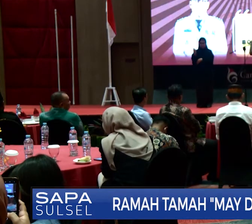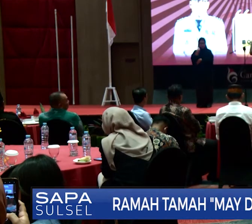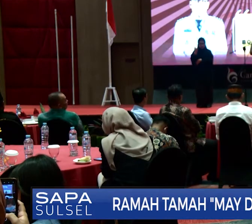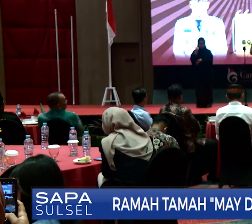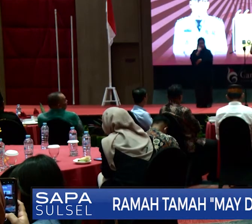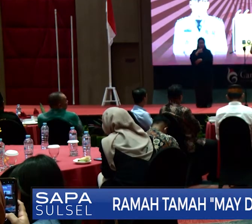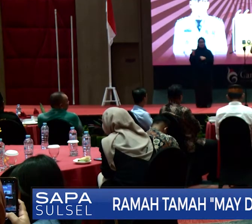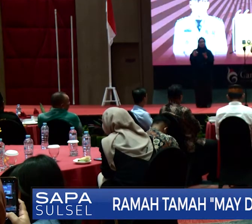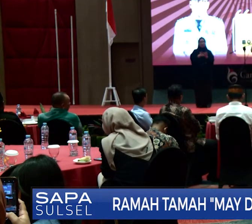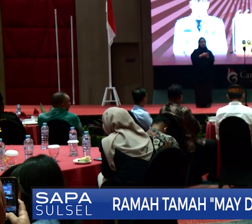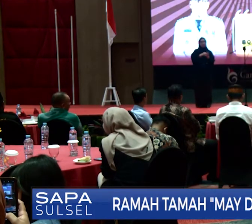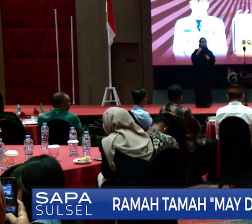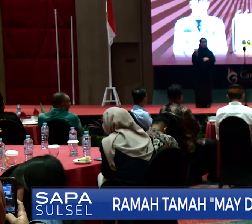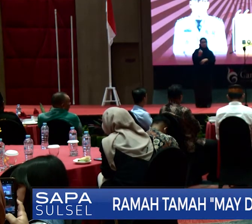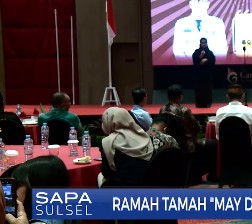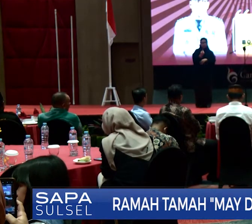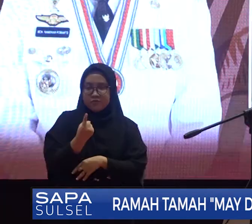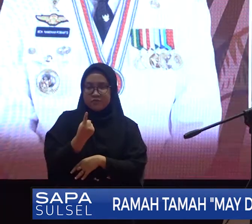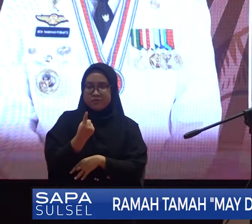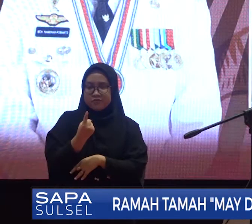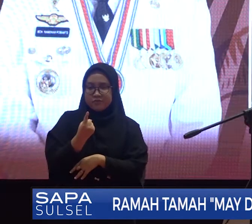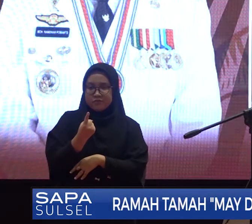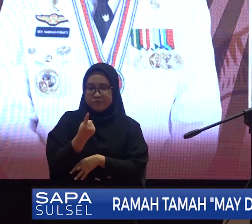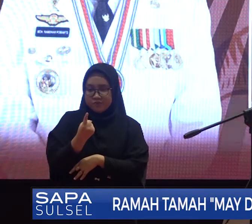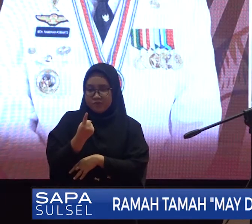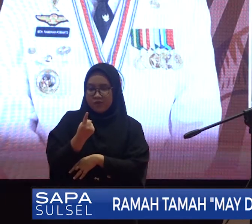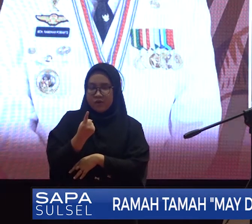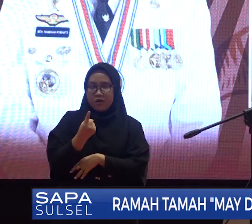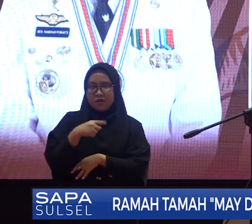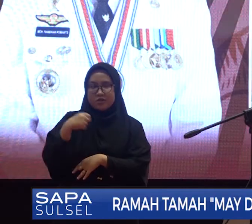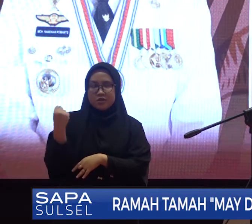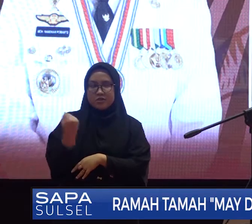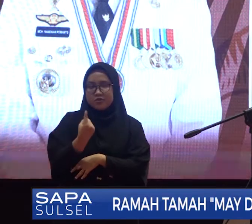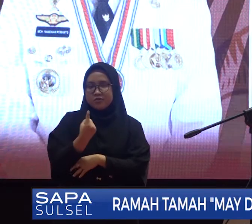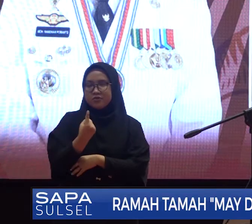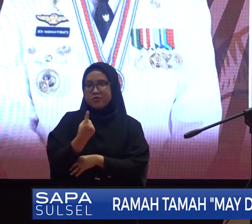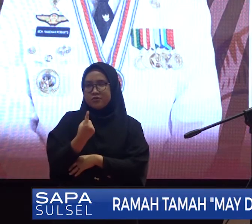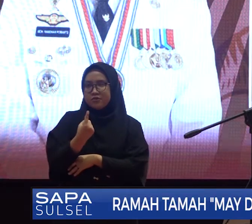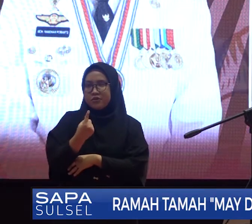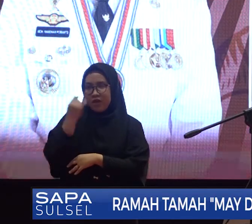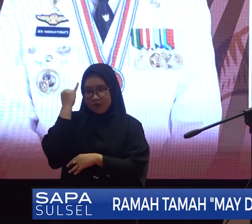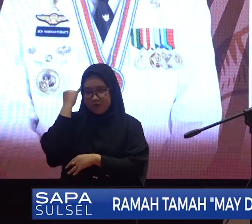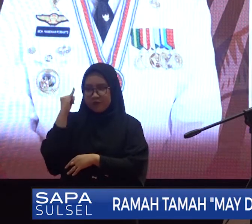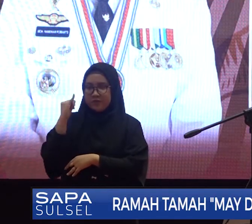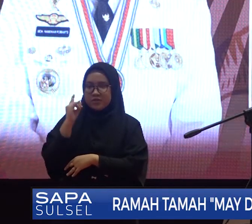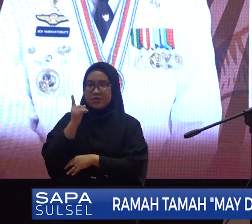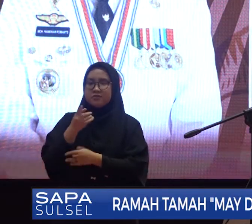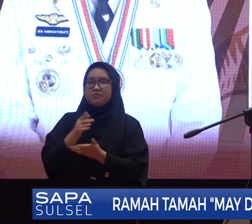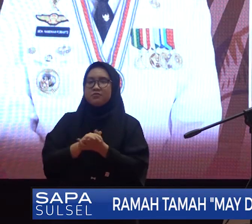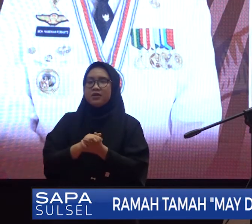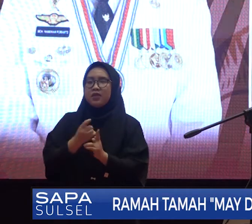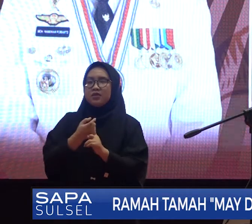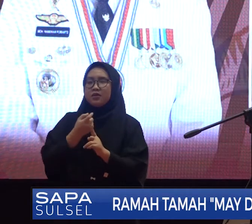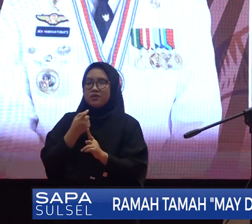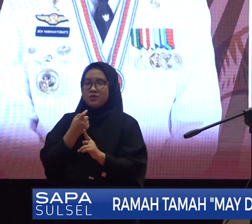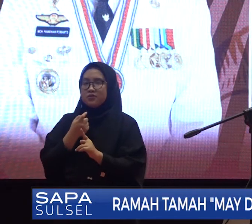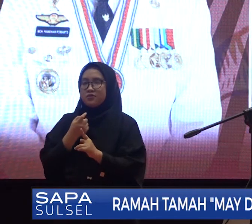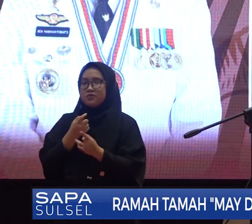iniasah satu yang sayaing banggakan sat dari